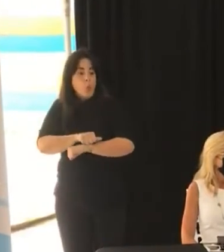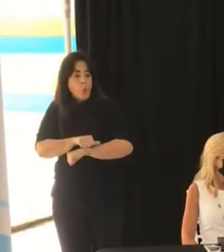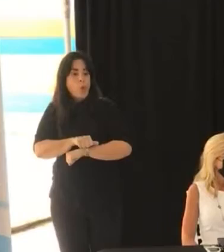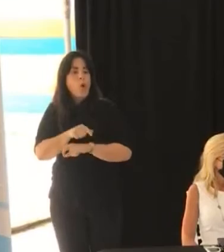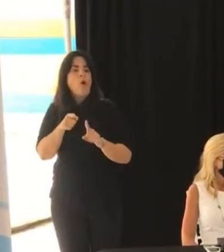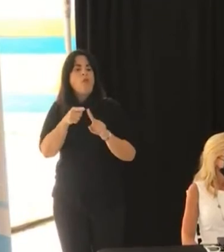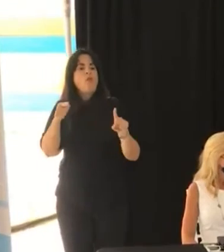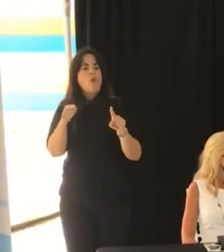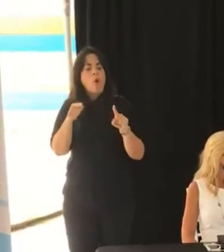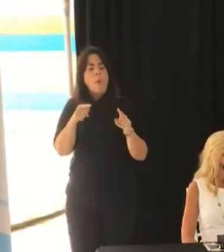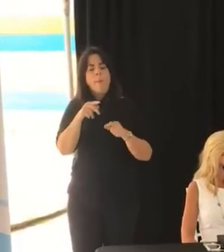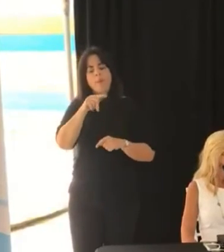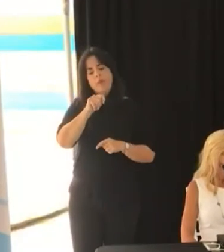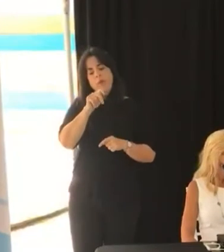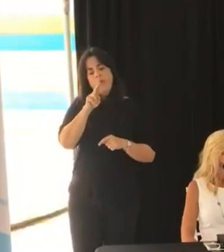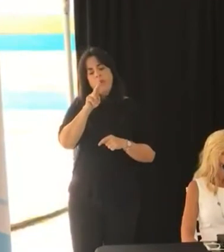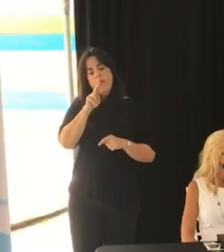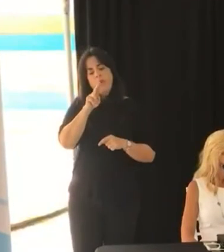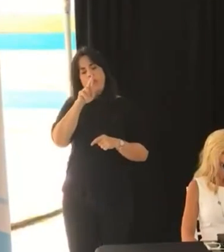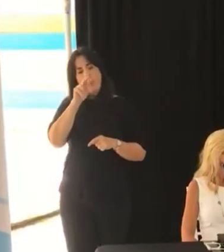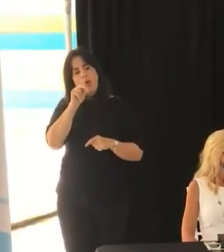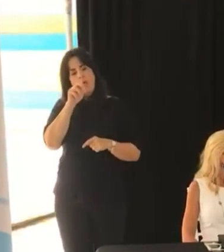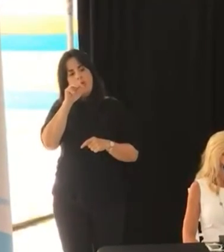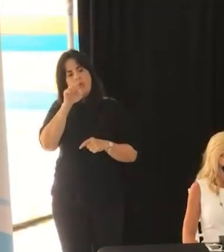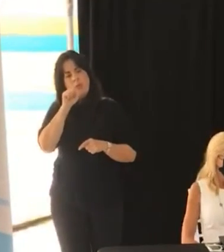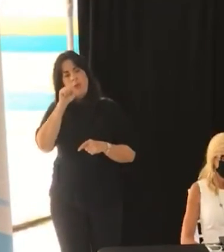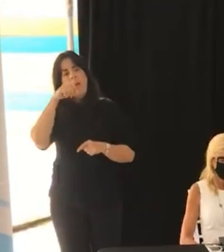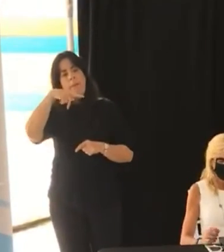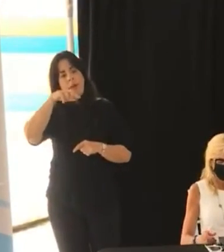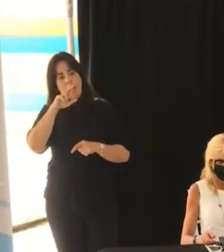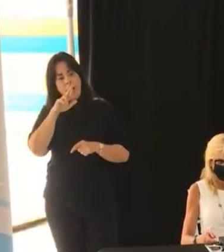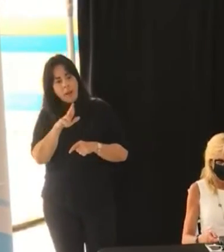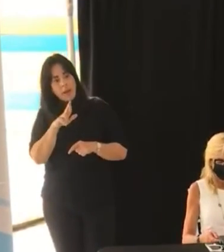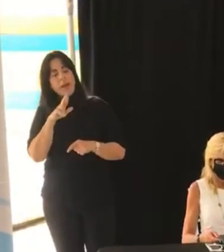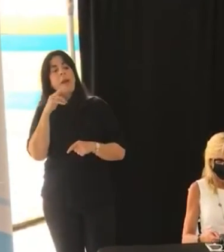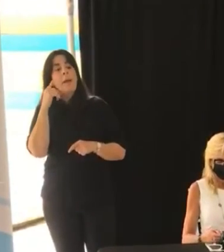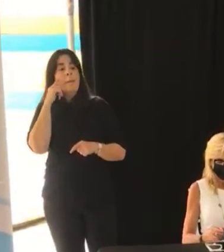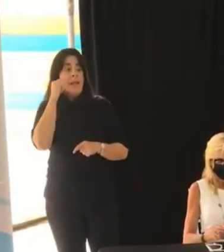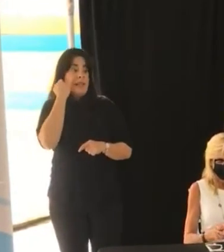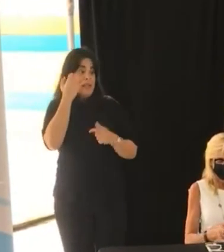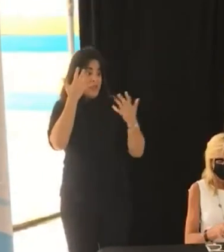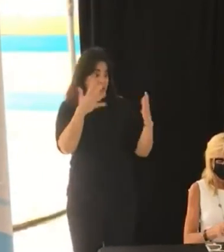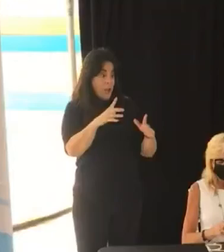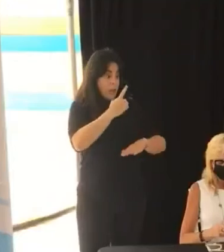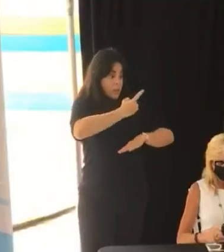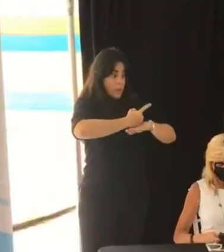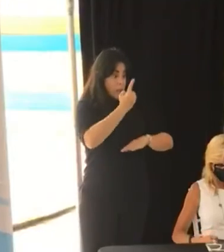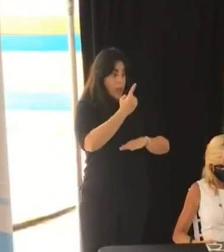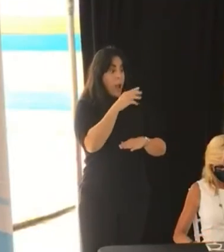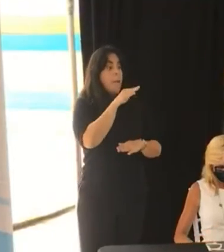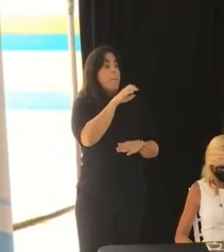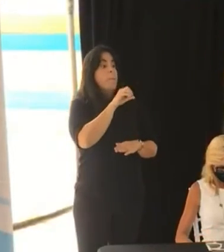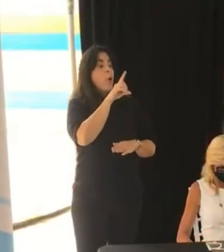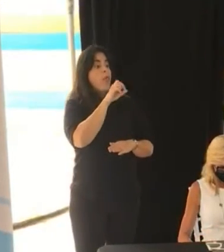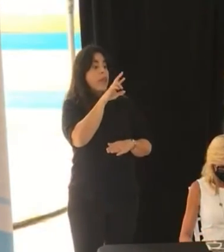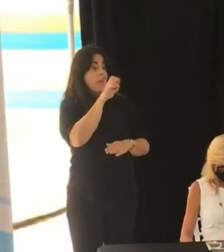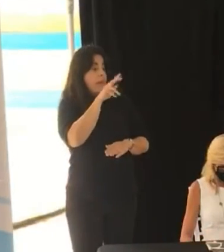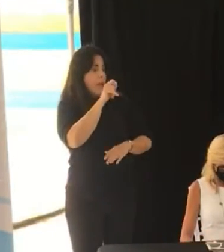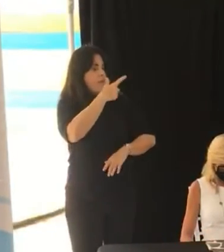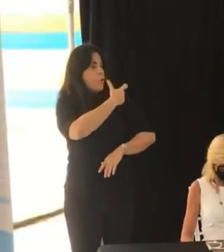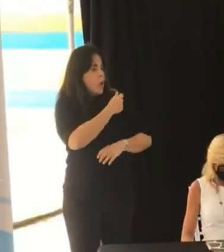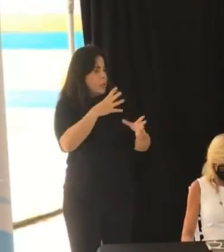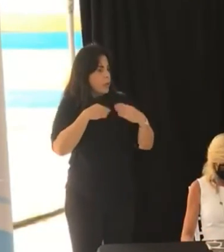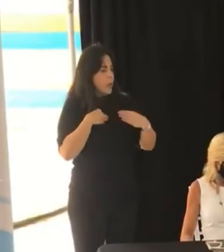la plataforma de turnos PR a través de la base de datos, para que si te la pusiste este día, que es Moderna, el día número